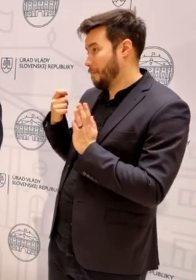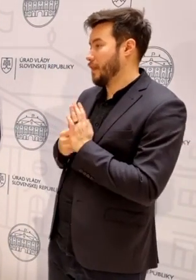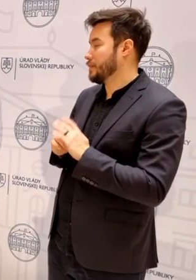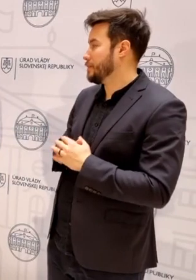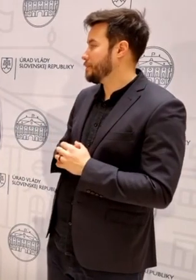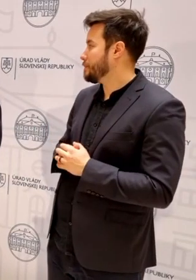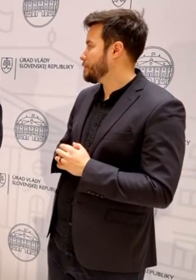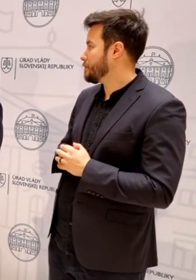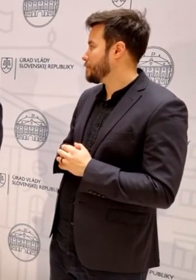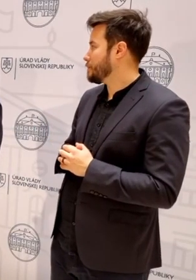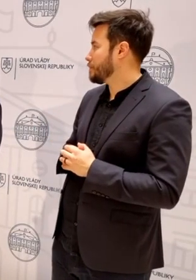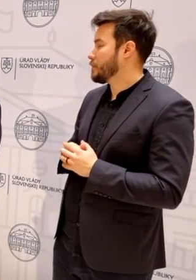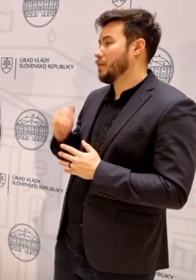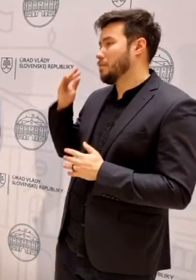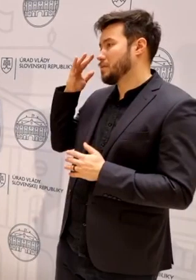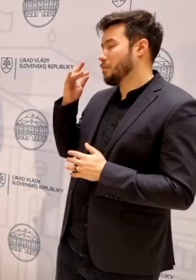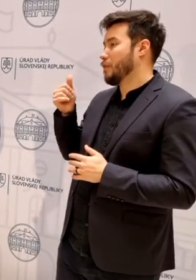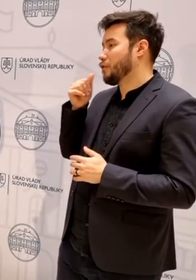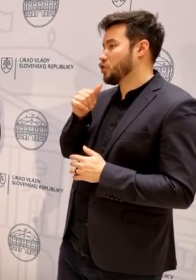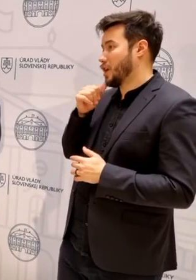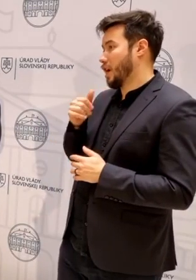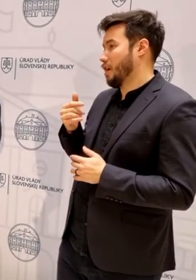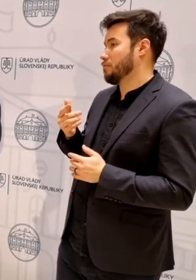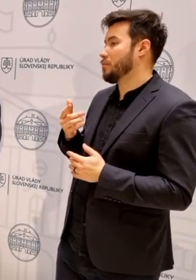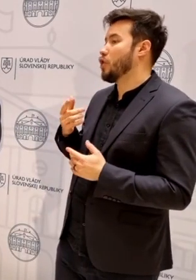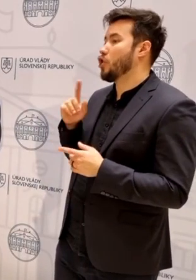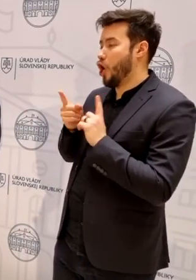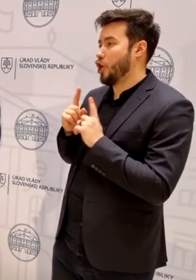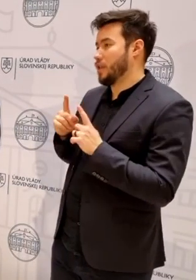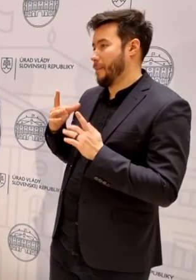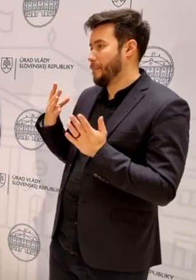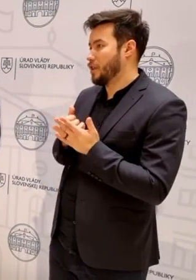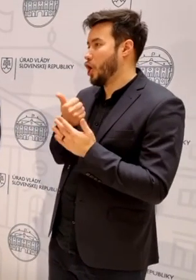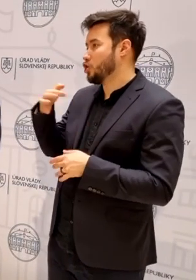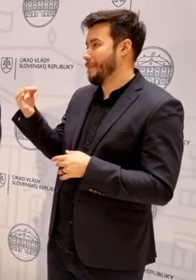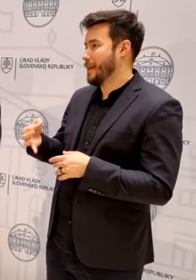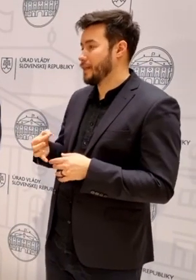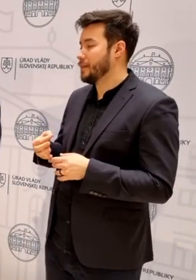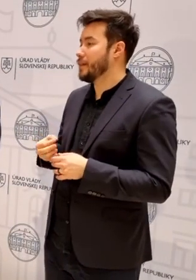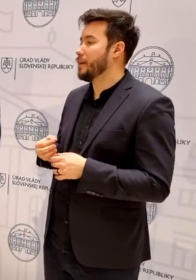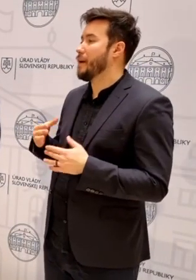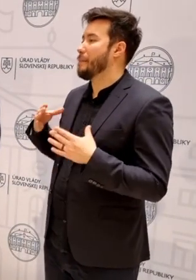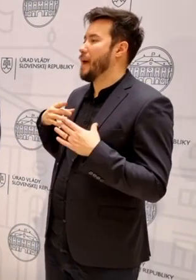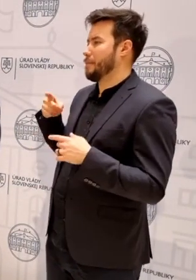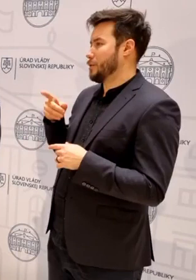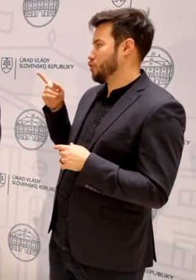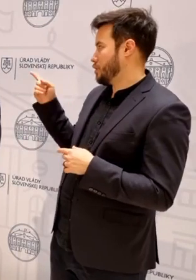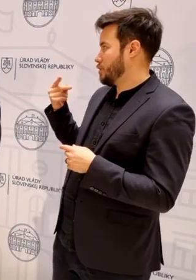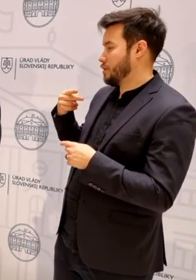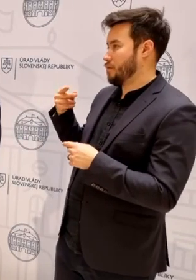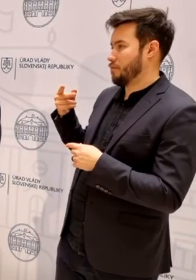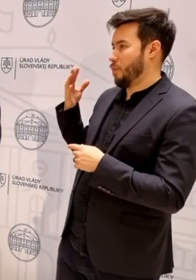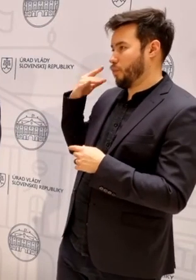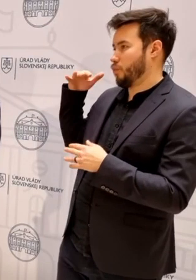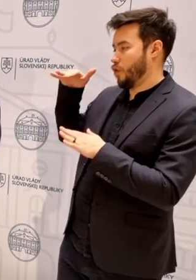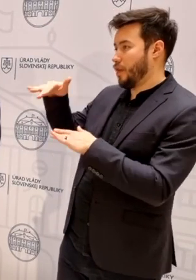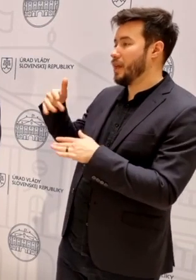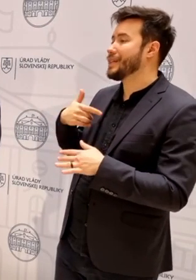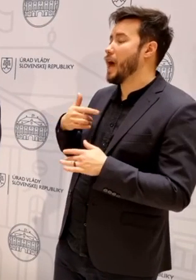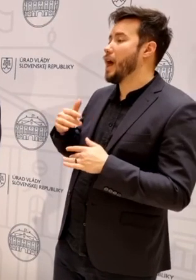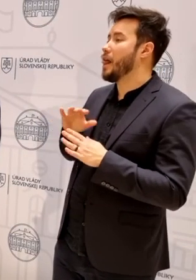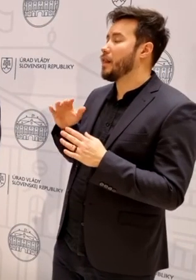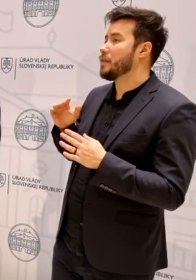včera vznikla 100% dohoda, pán Mišik bol pritom. Ja som bol informovaný až ráno o záveroch, ale pokiaľ teda viem, tak je, v